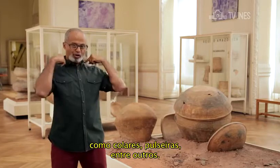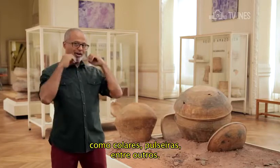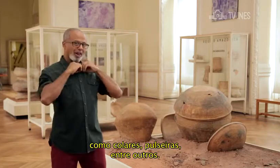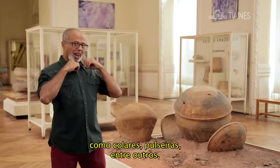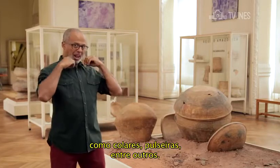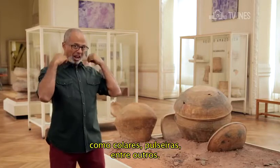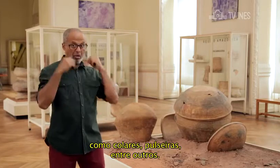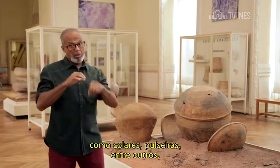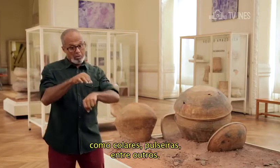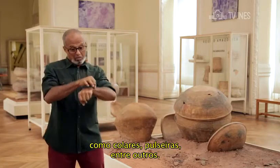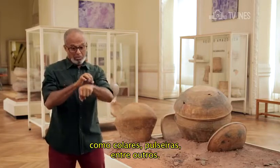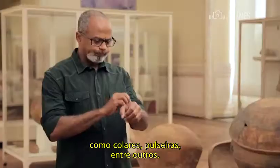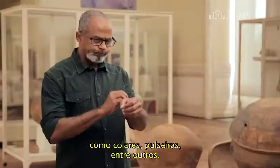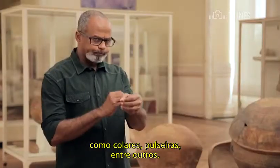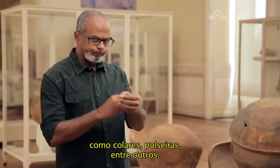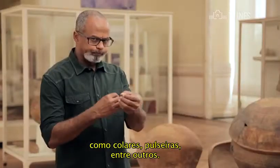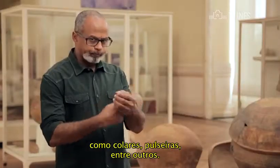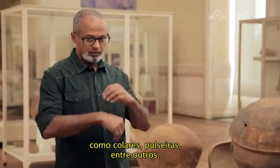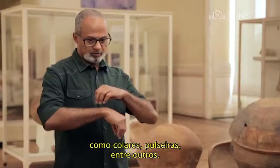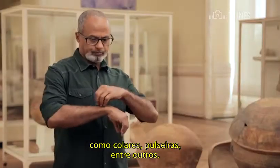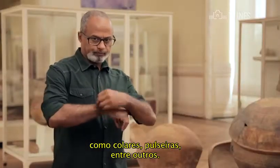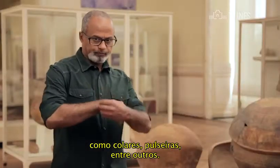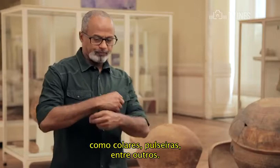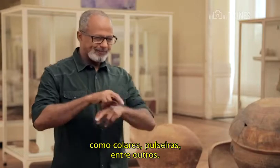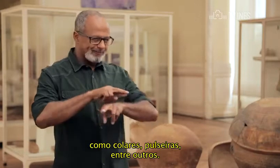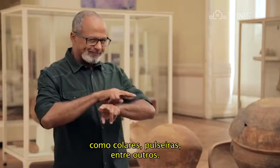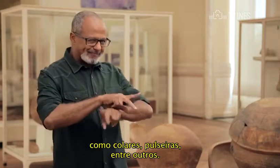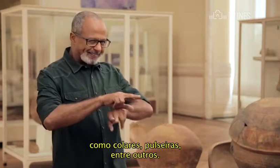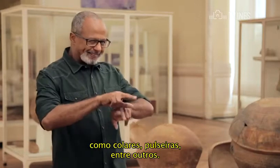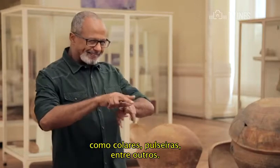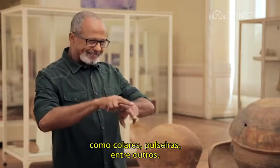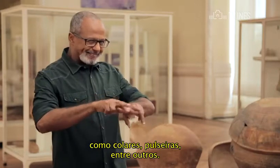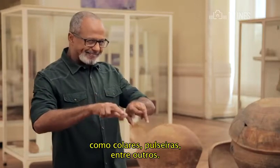colares... Pulseiras... Entre outros.